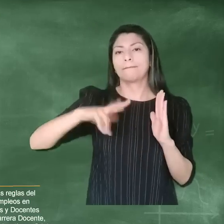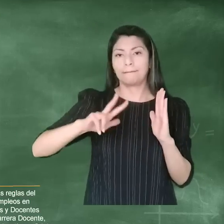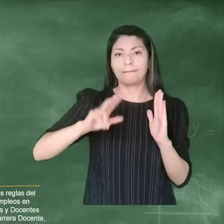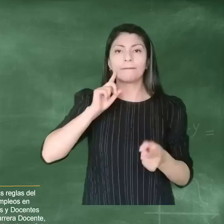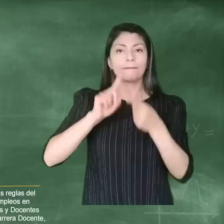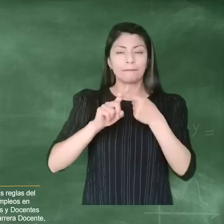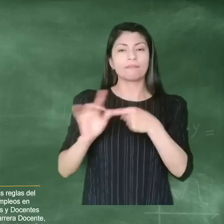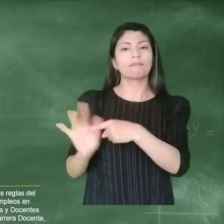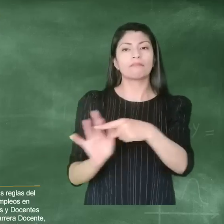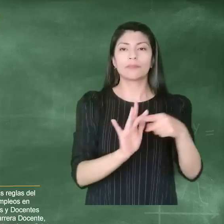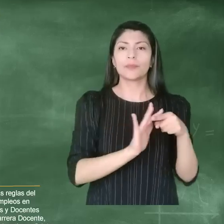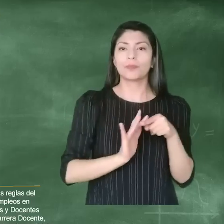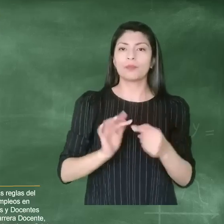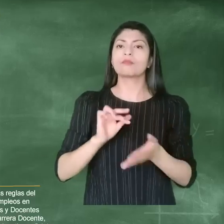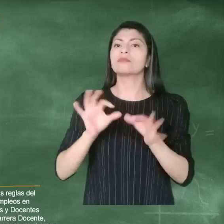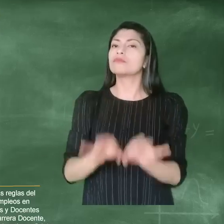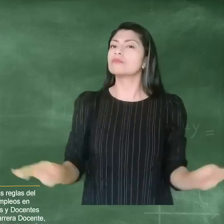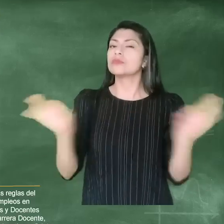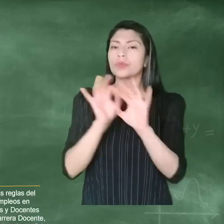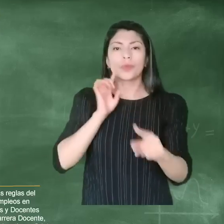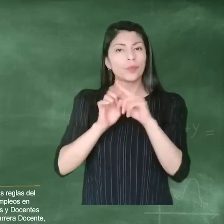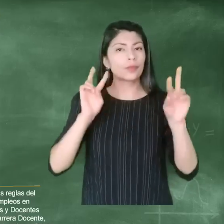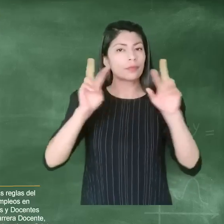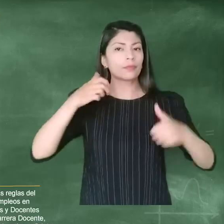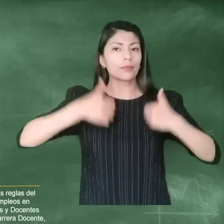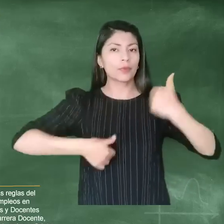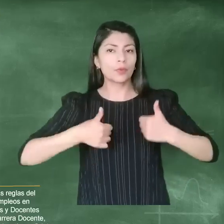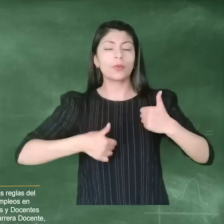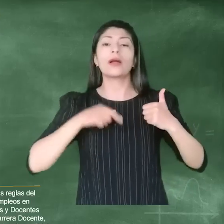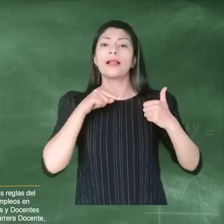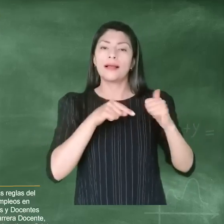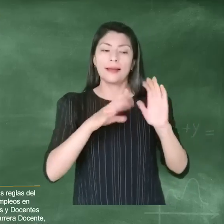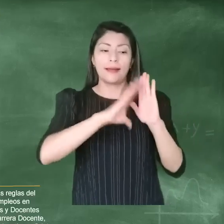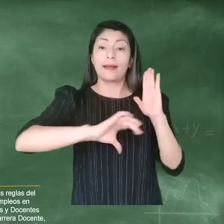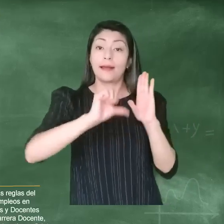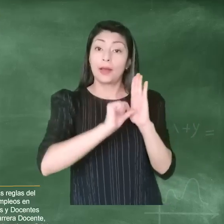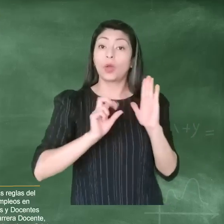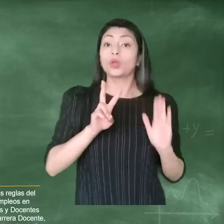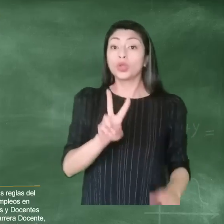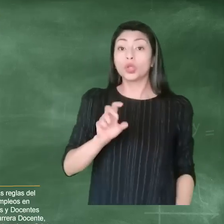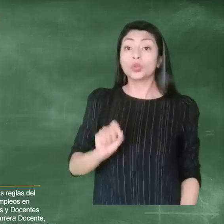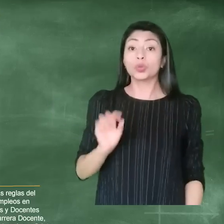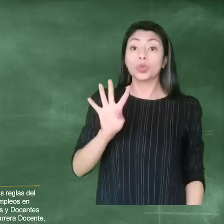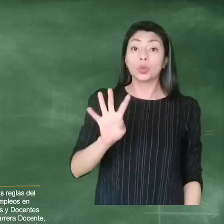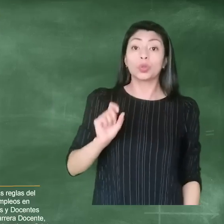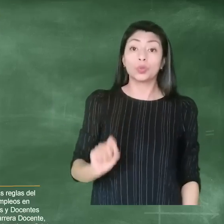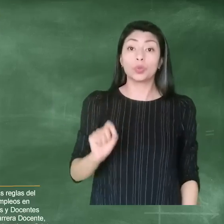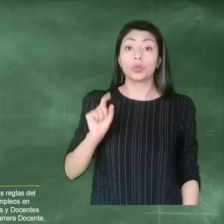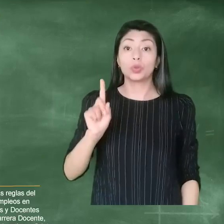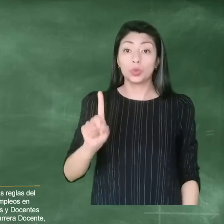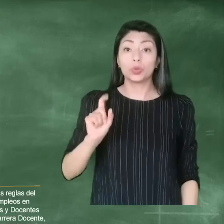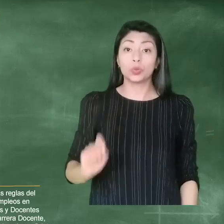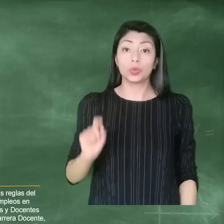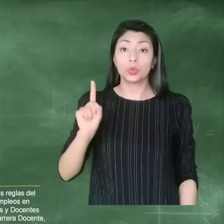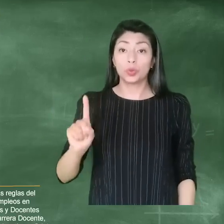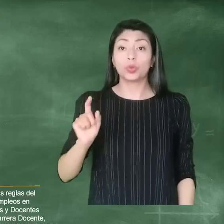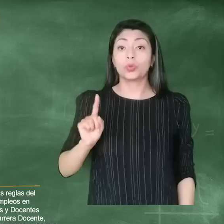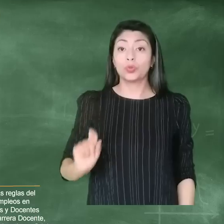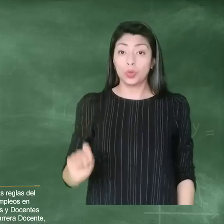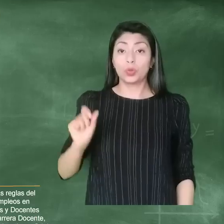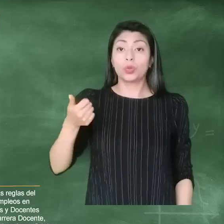Artículo 13. Pruebas a aplicar, carácter y ponderación. de conformidad con los artículos